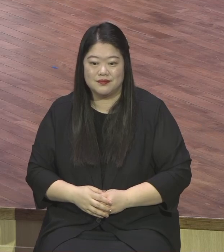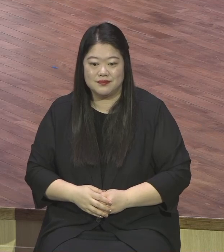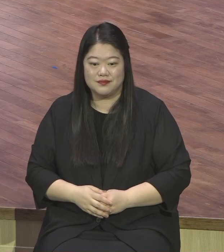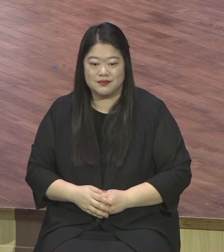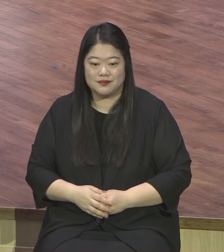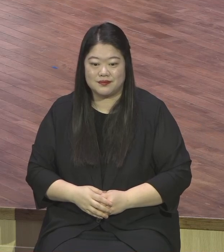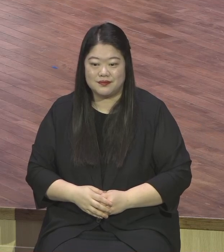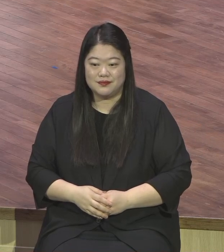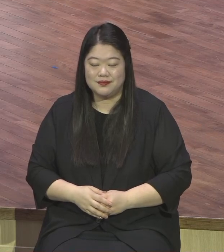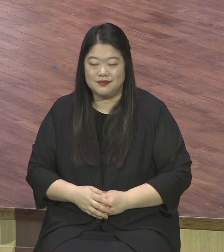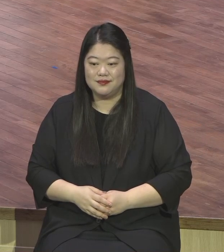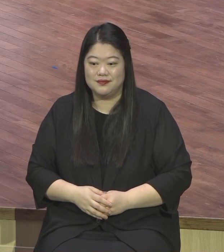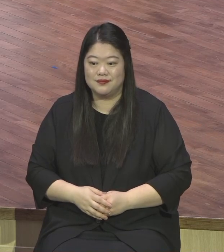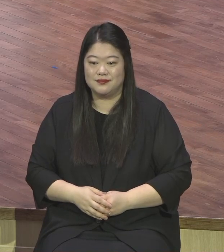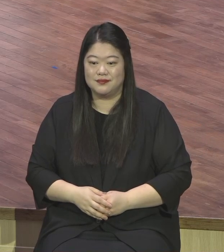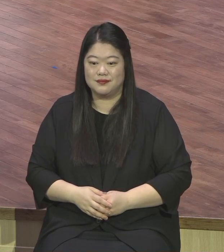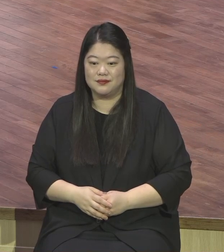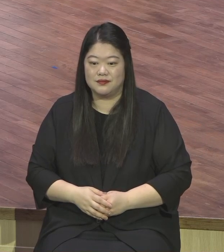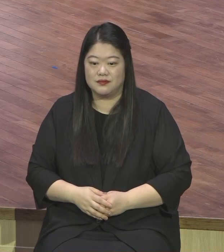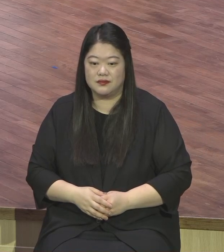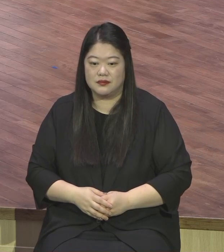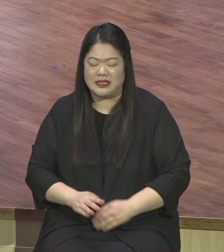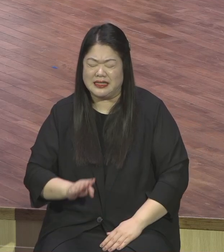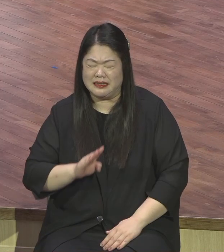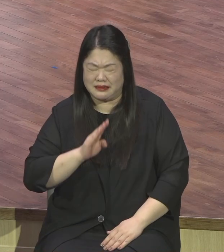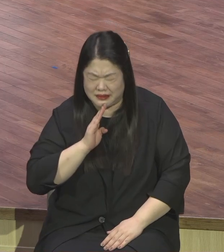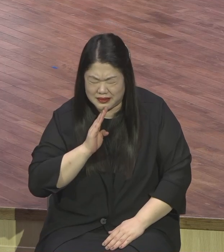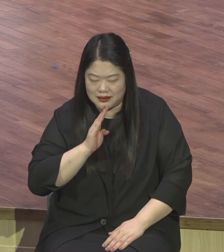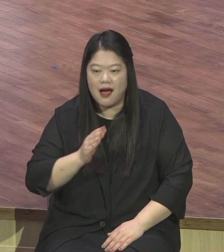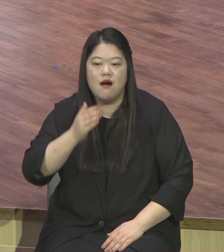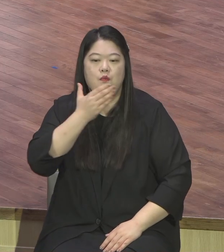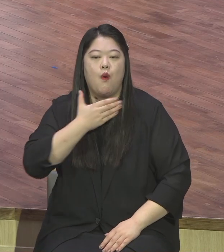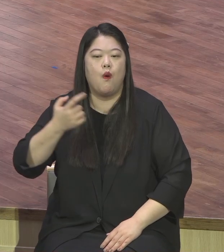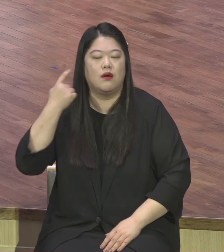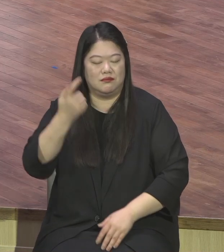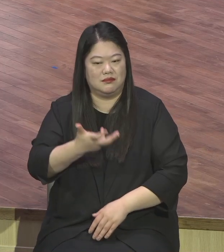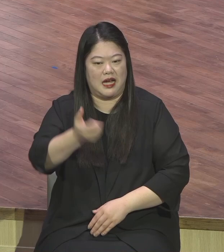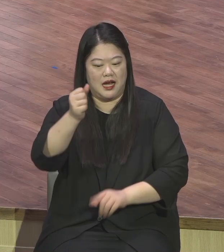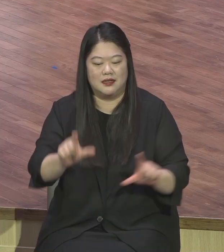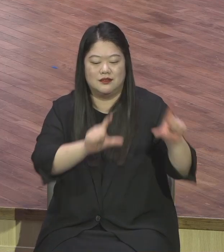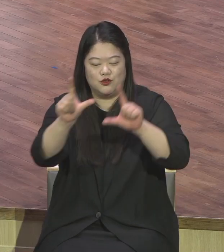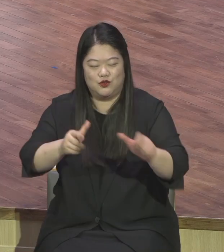많습니다. 서로 다 같이 인사합시다. 찐 복음을 누립시다.